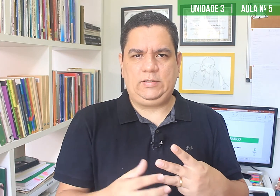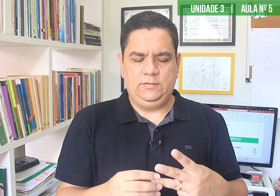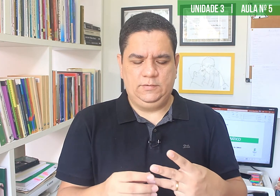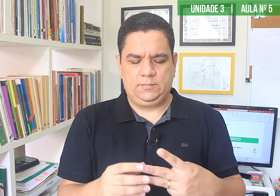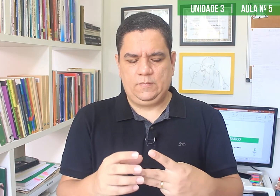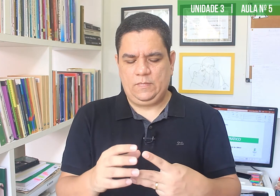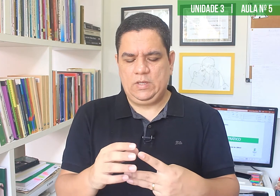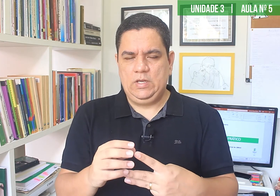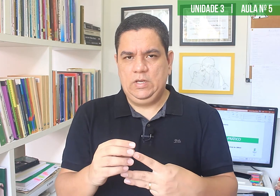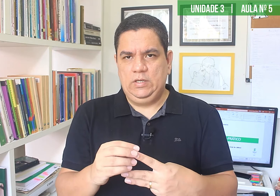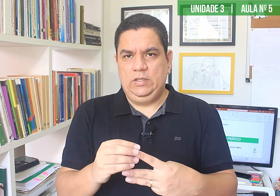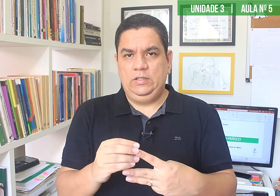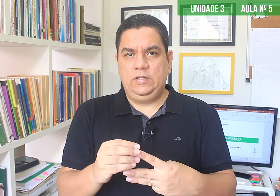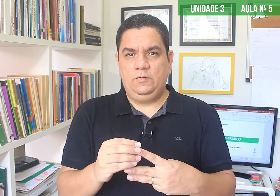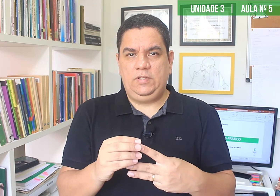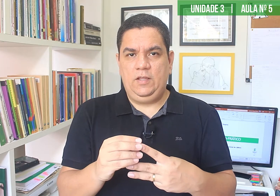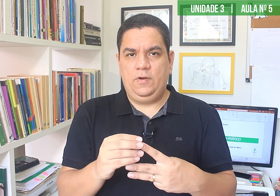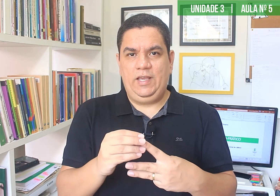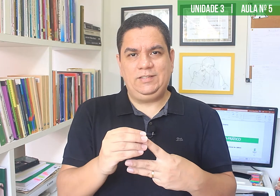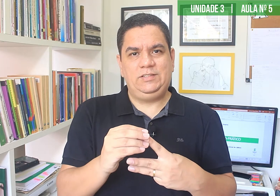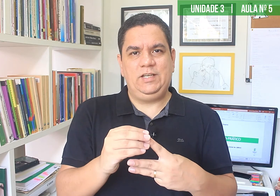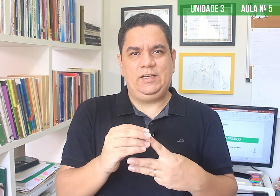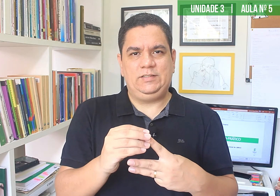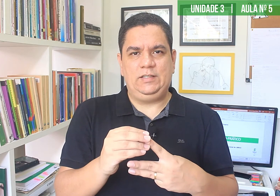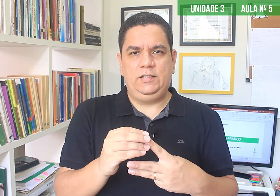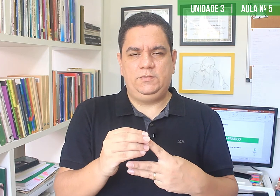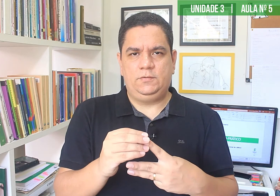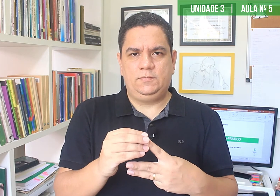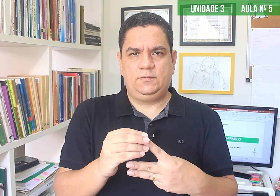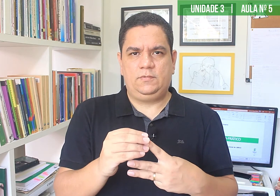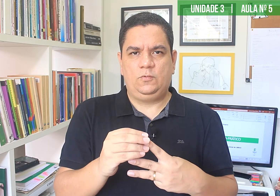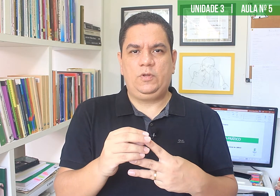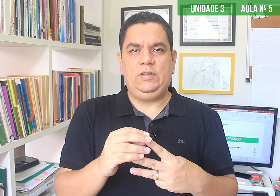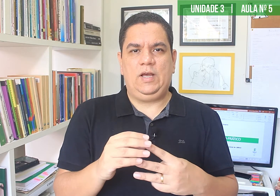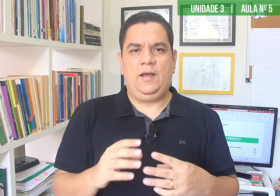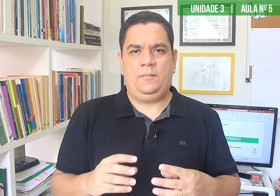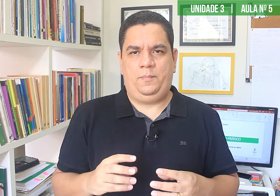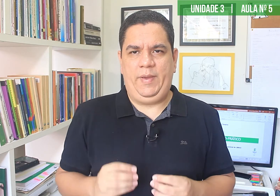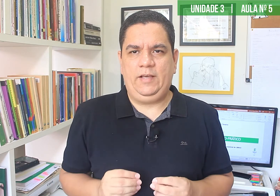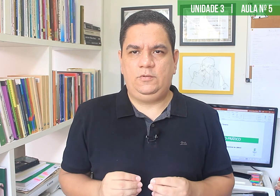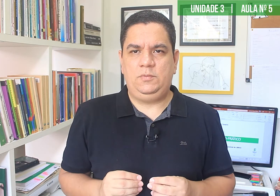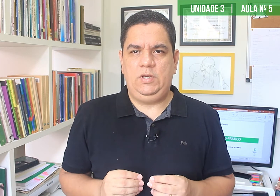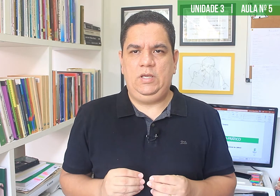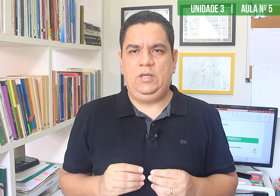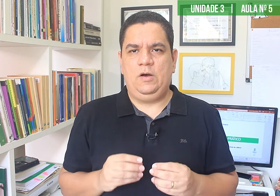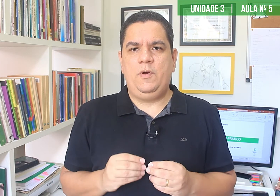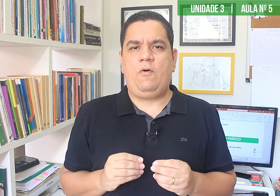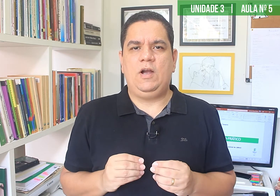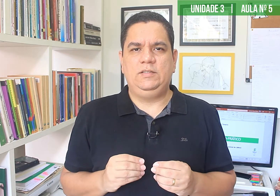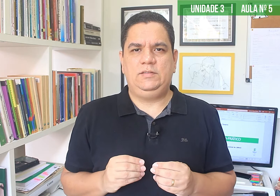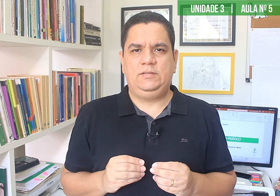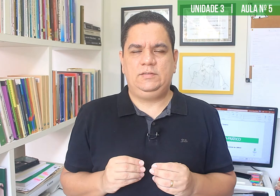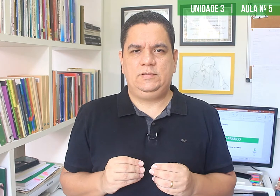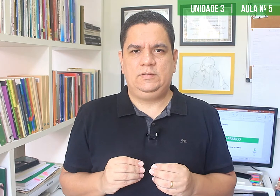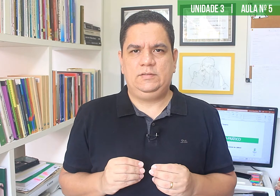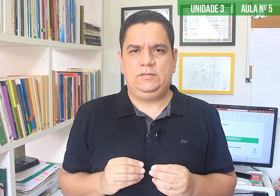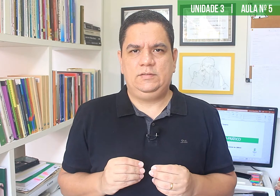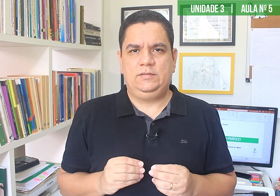demonstrativos. Então eu tenho este, esta, isto, o que está perto de mim e ao meu alcance,